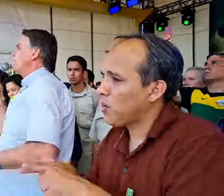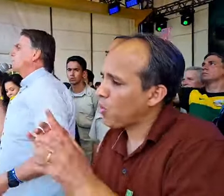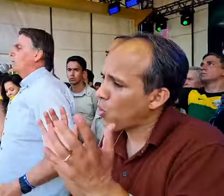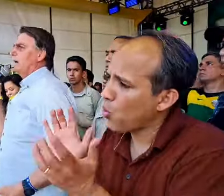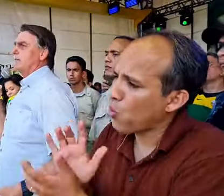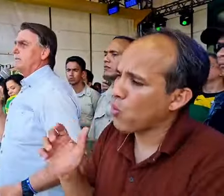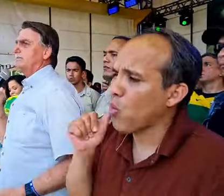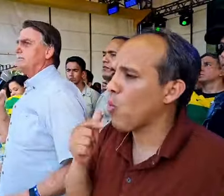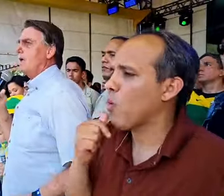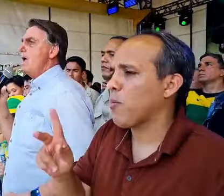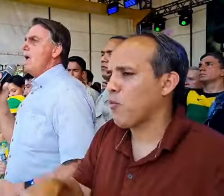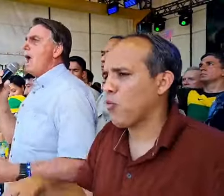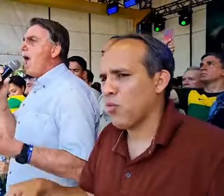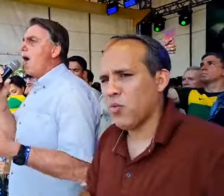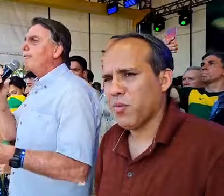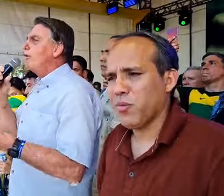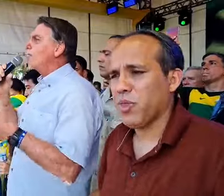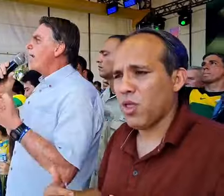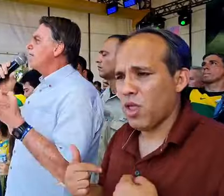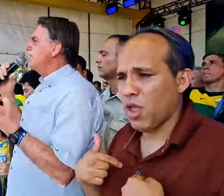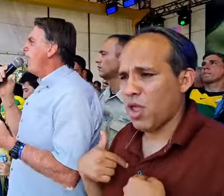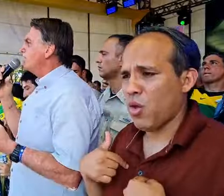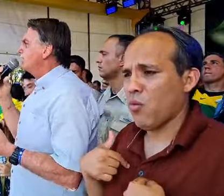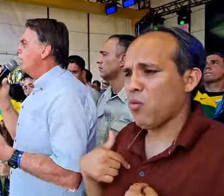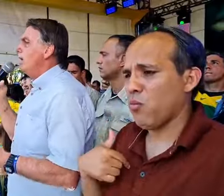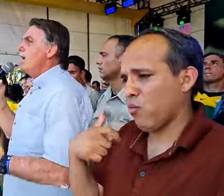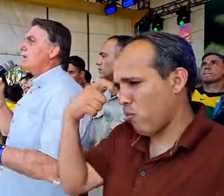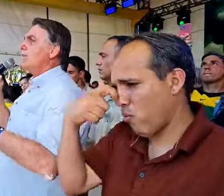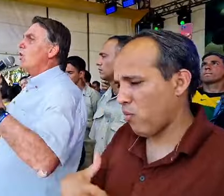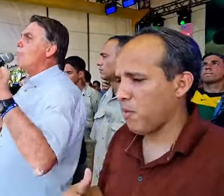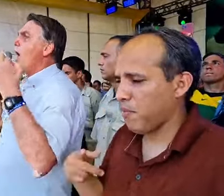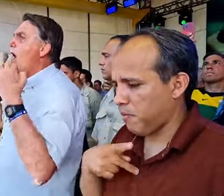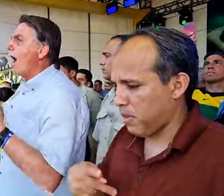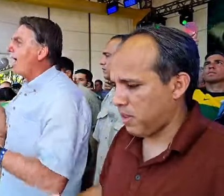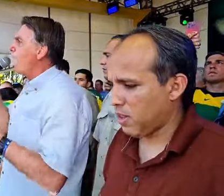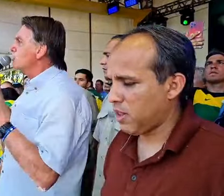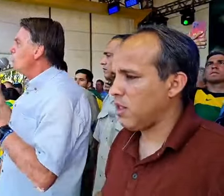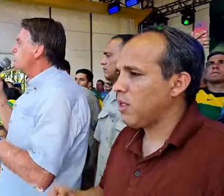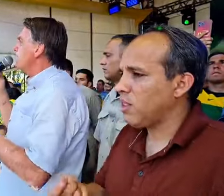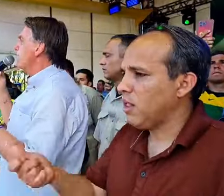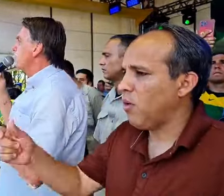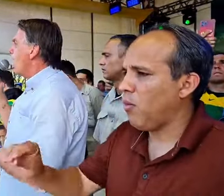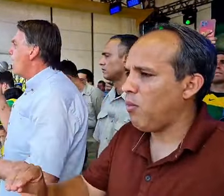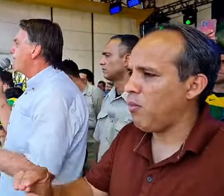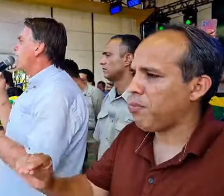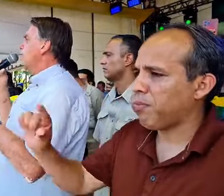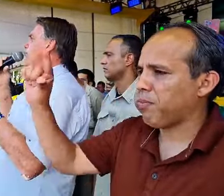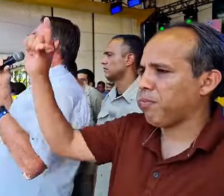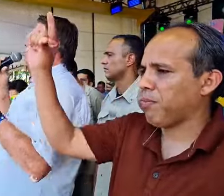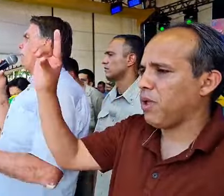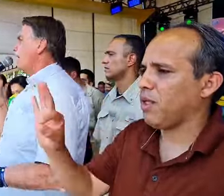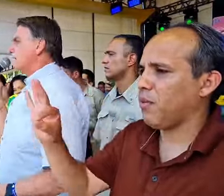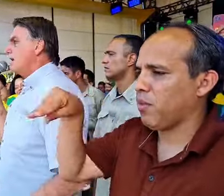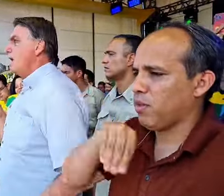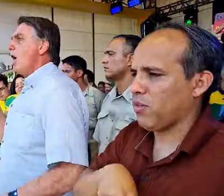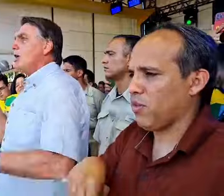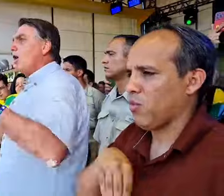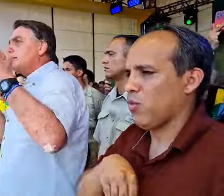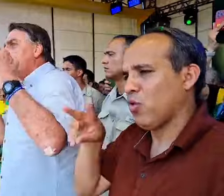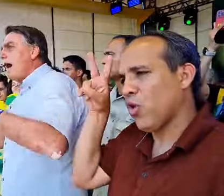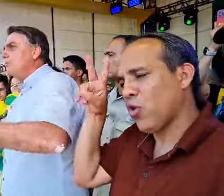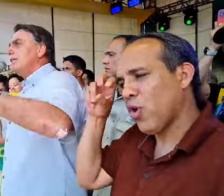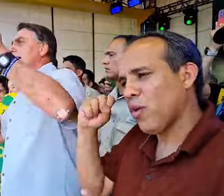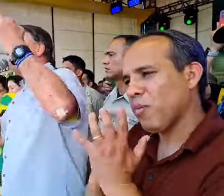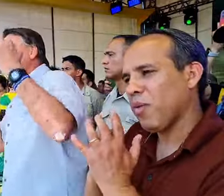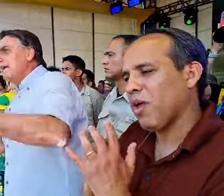nossos professores. Eu fui o presidente que deu o maior reajuste da história para os professores.